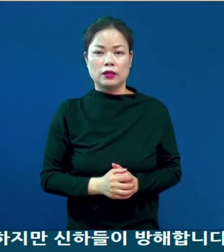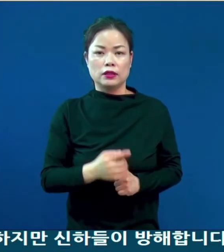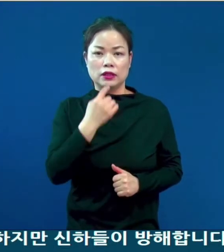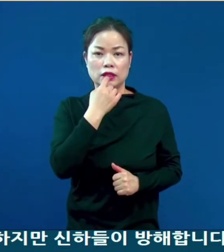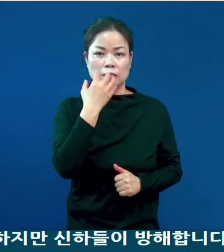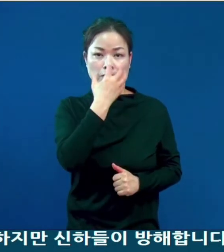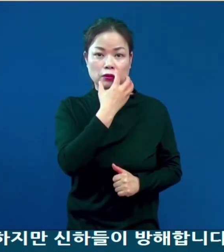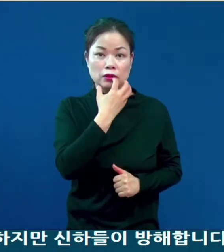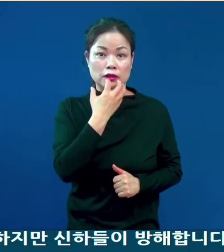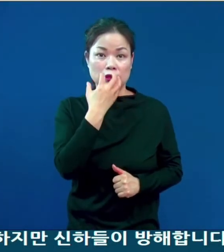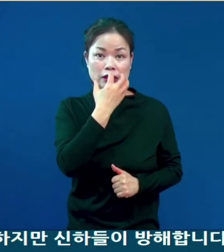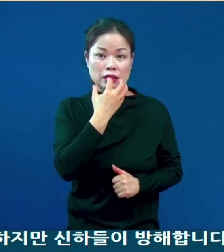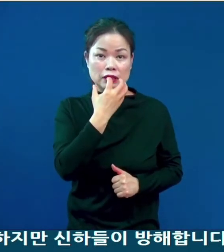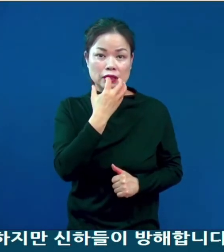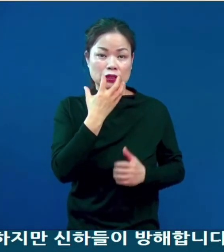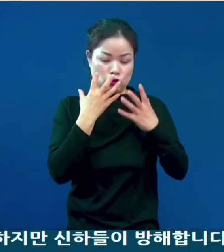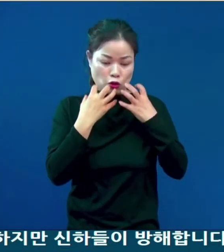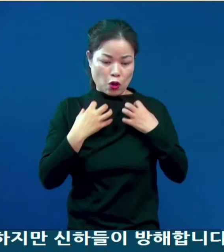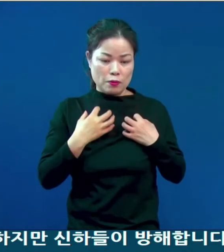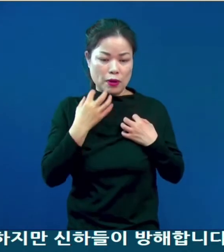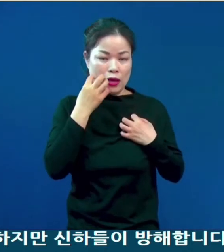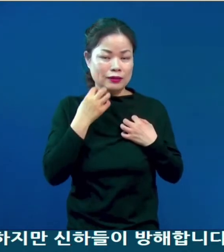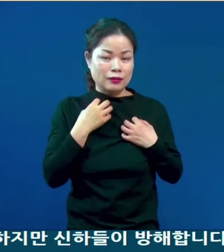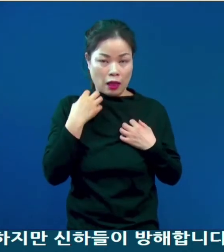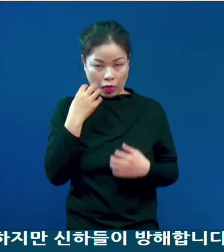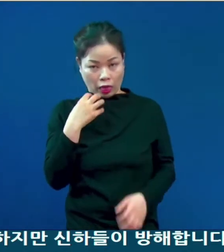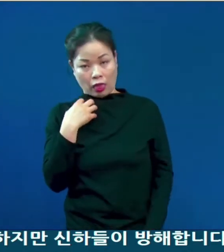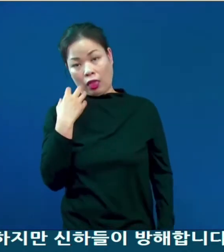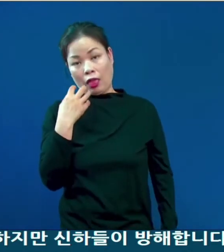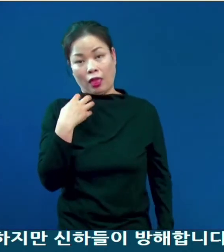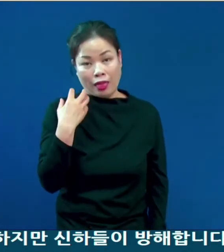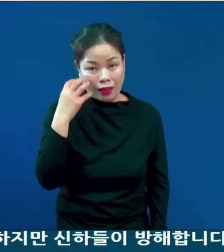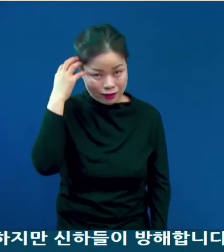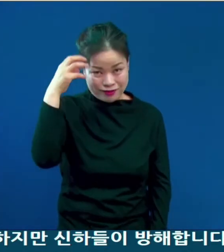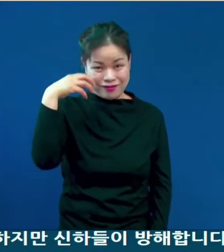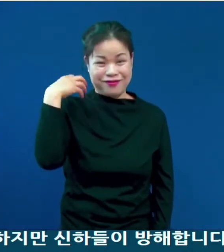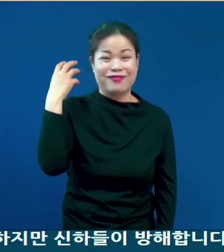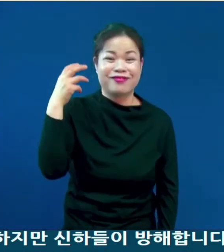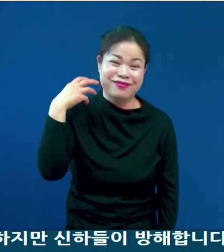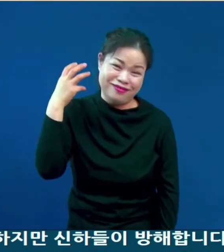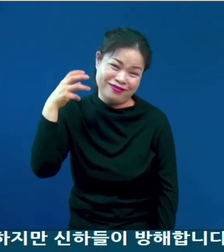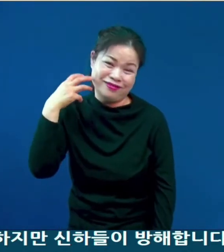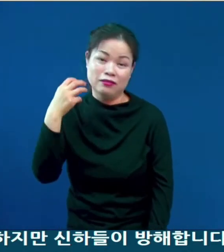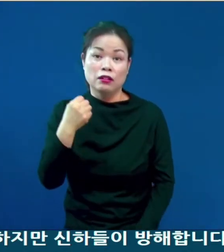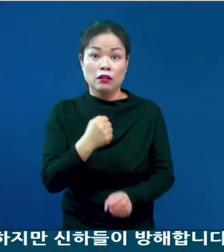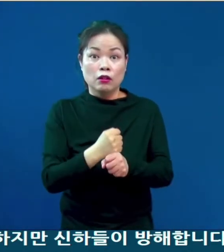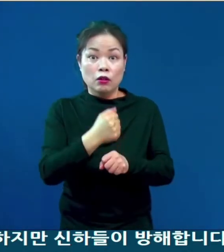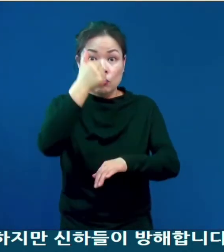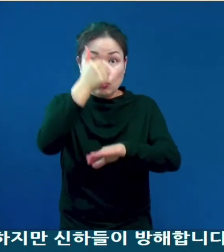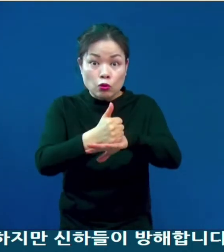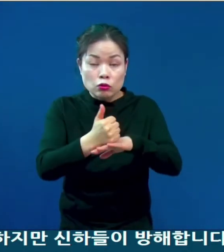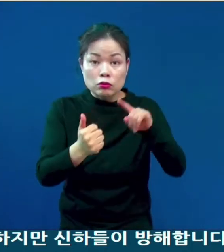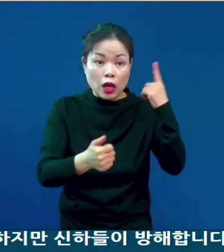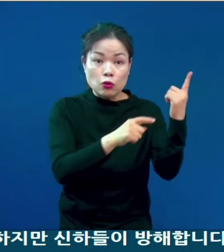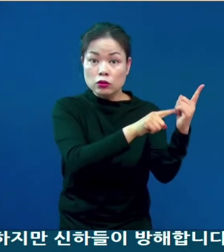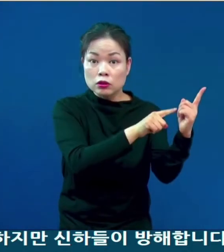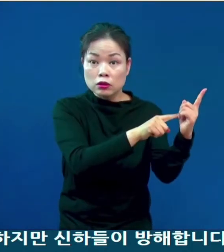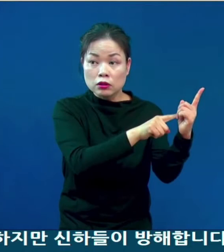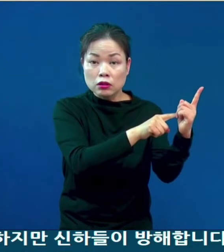수염에 침을 묻히면서 미친 척하면서 미친 사람처럼 취급당해서 결국